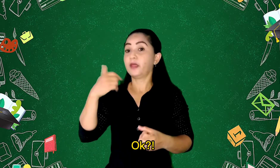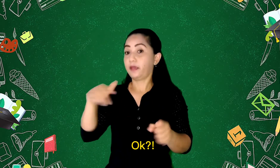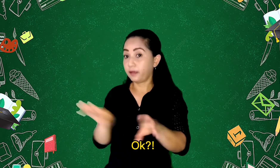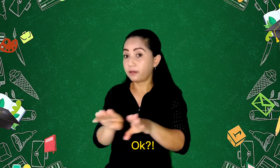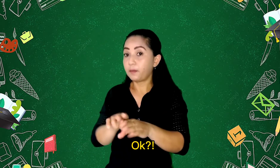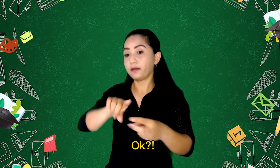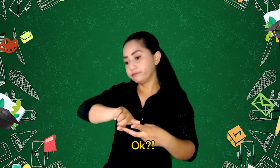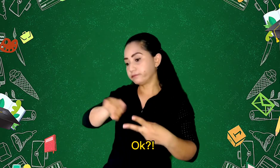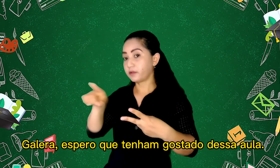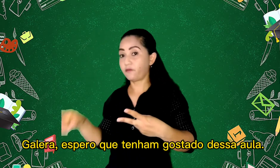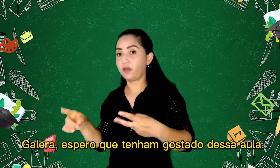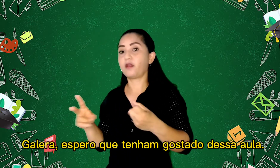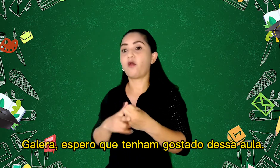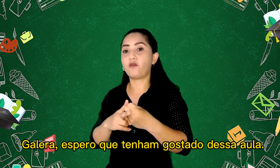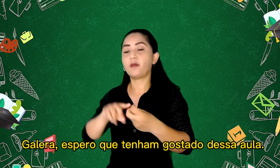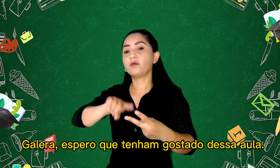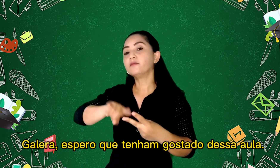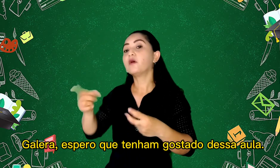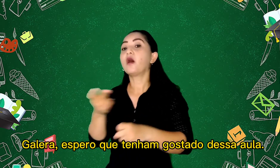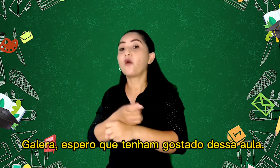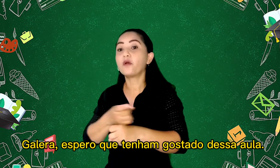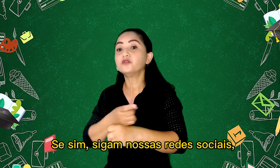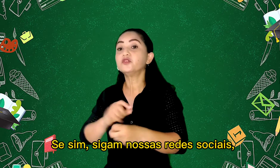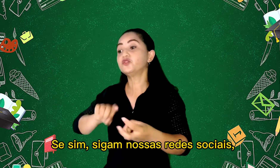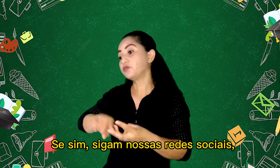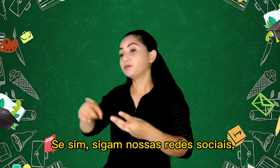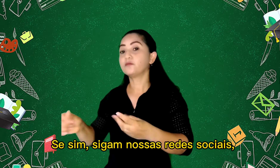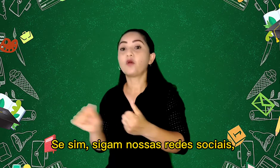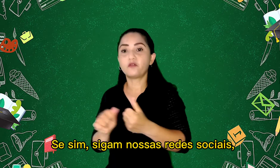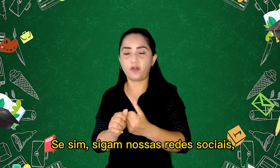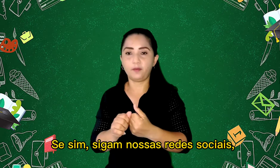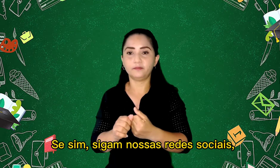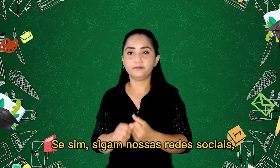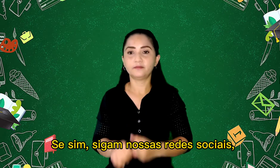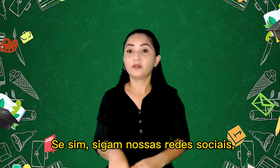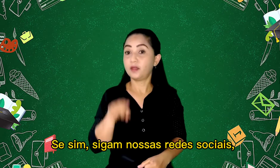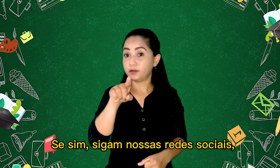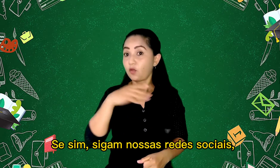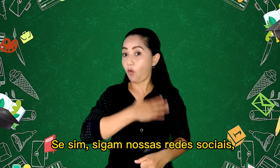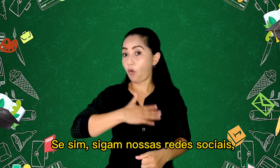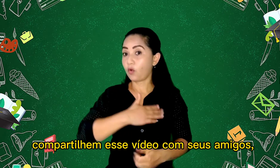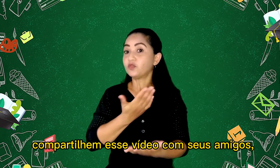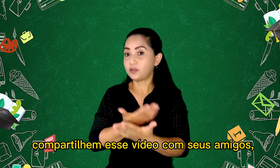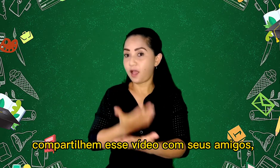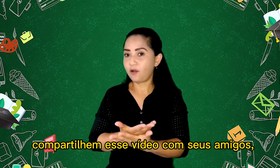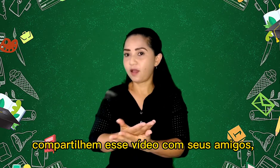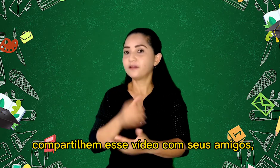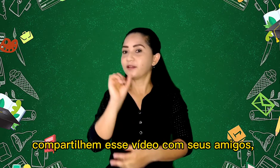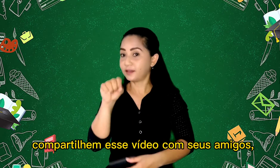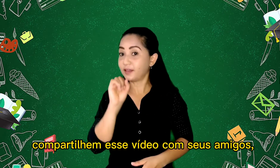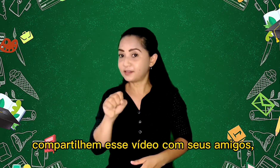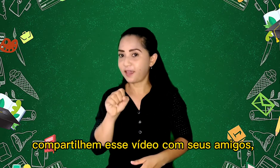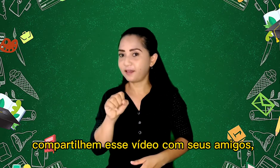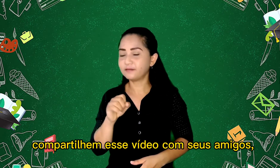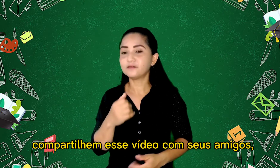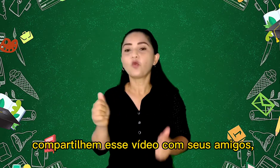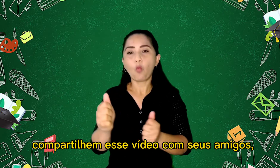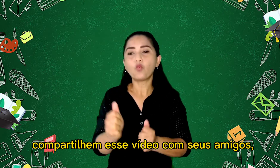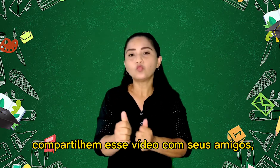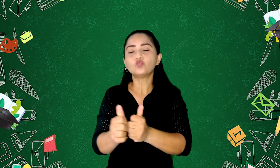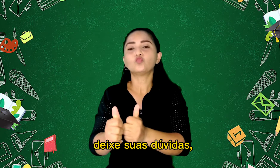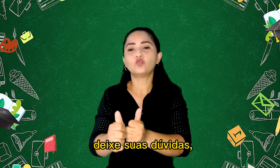ok? Galera, espero que tenham gostado dessa aula. Se sim, sigam nossas redes sociais, compartilhem esse vídeo com